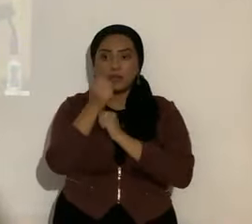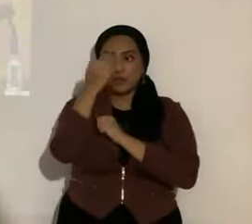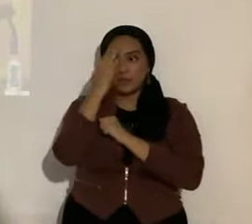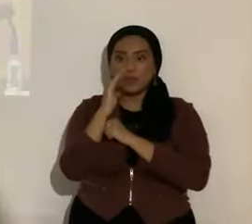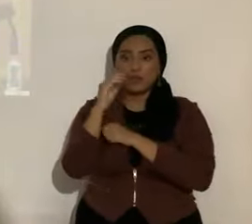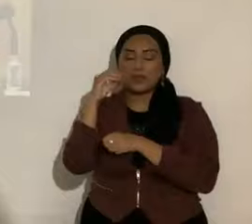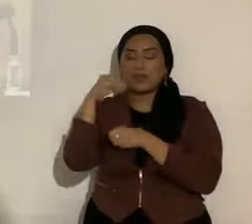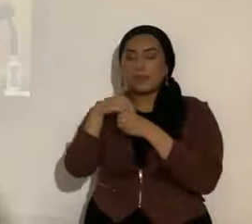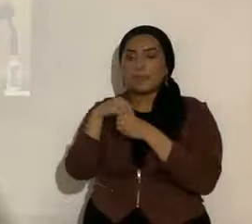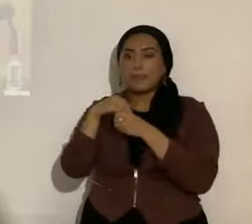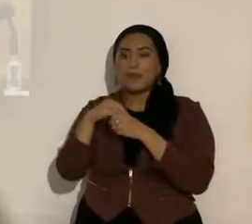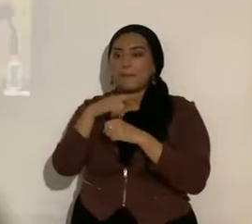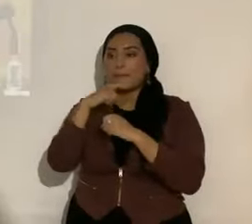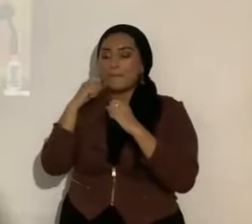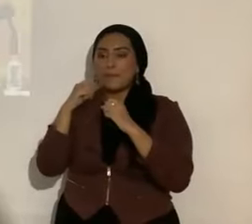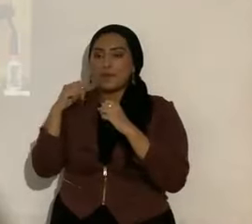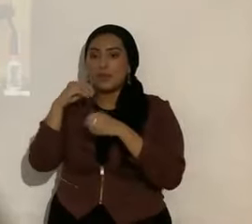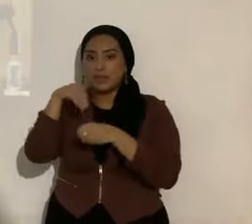el Sinaí.